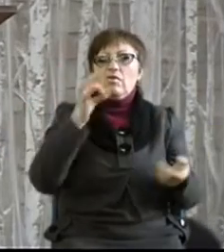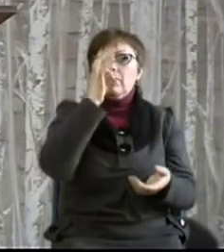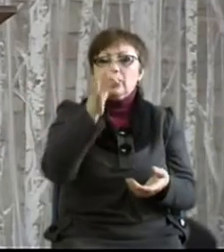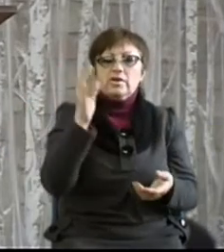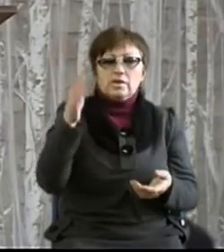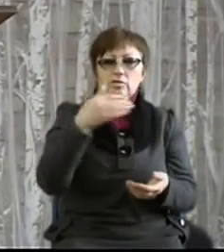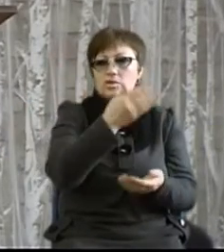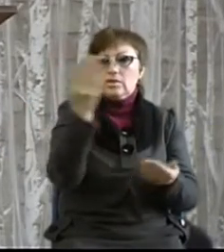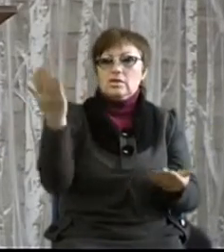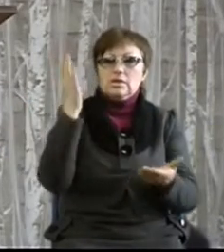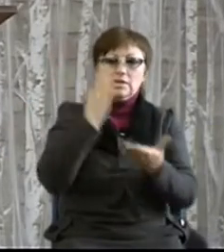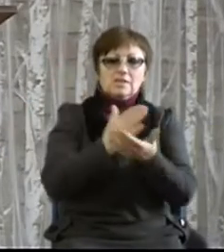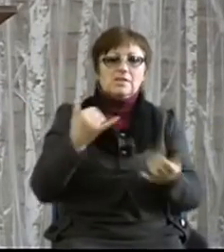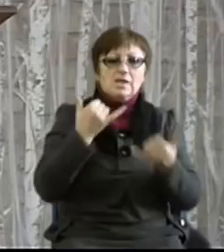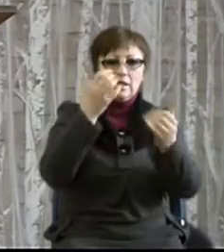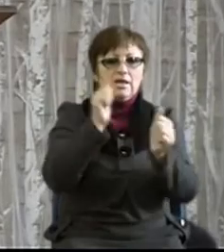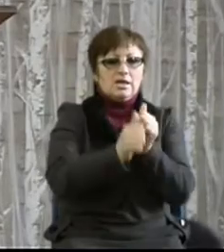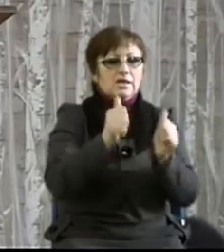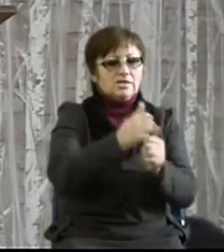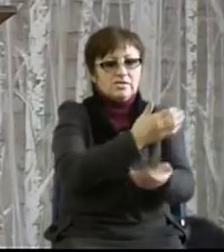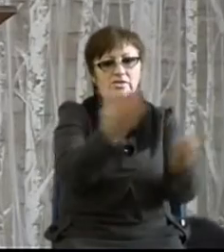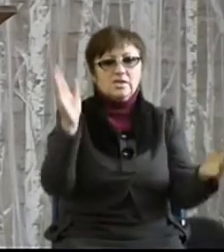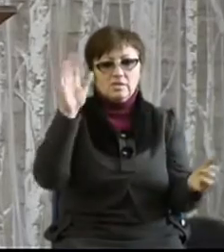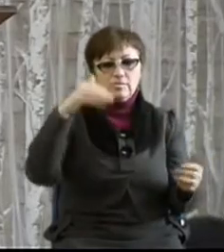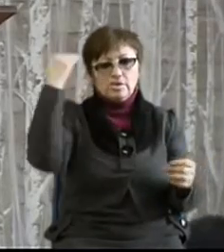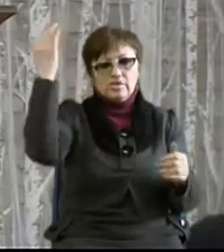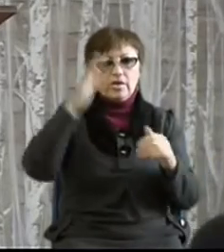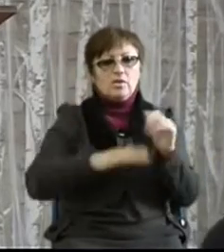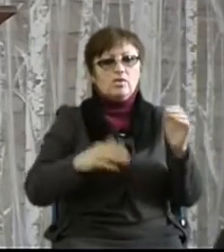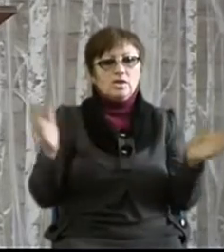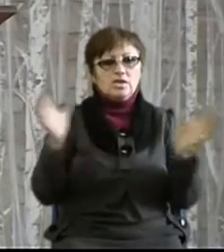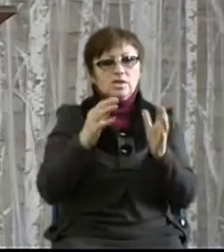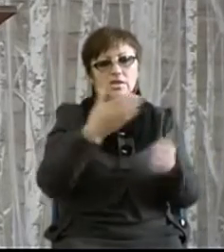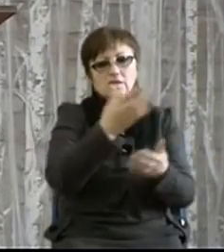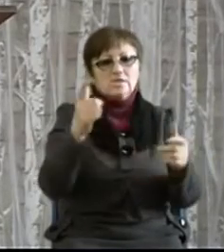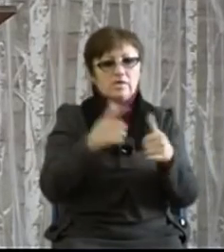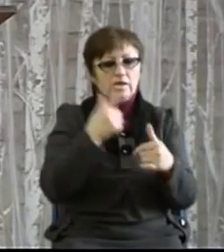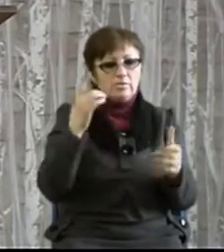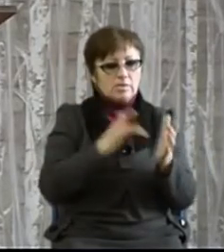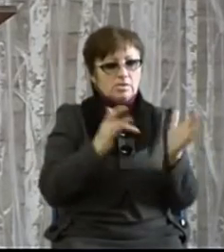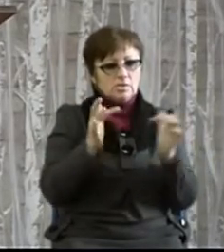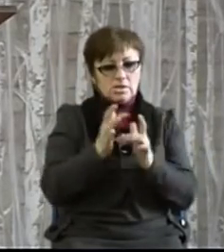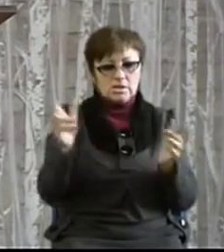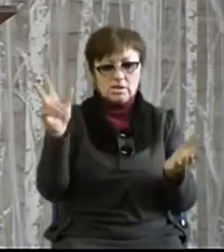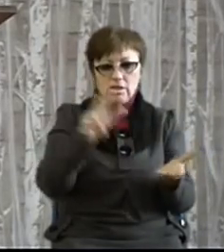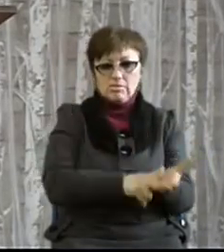из нас, и пусть Твоя Божья рука сохранит нас. Во имя Иисуса Христа мы молимся. Аминь.